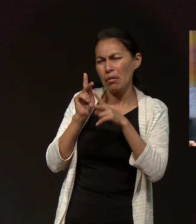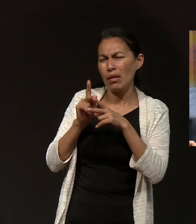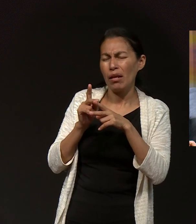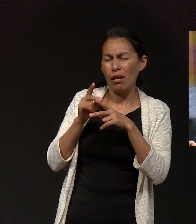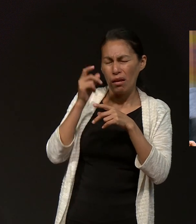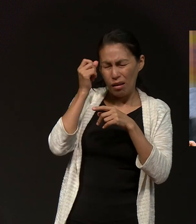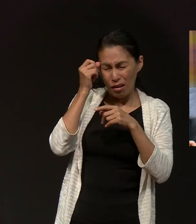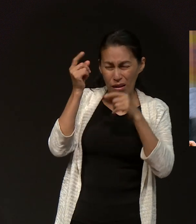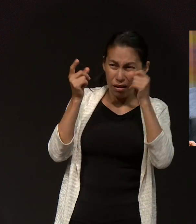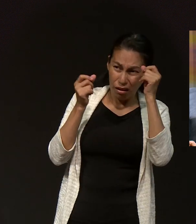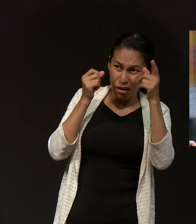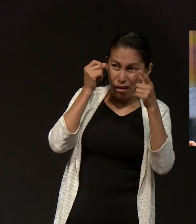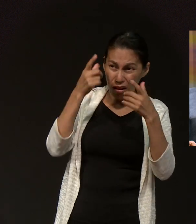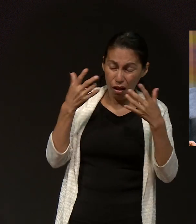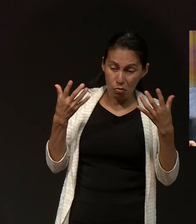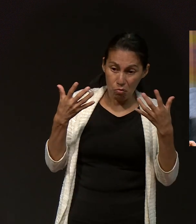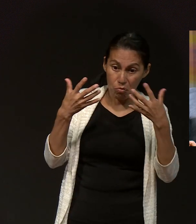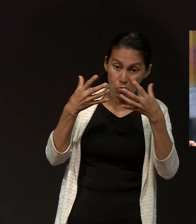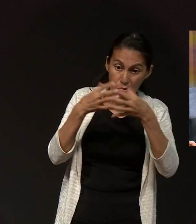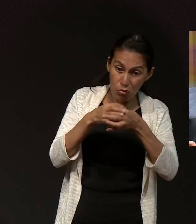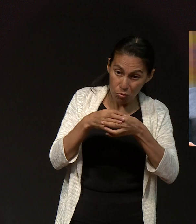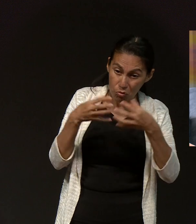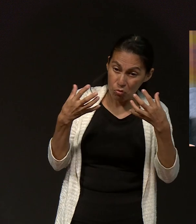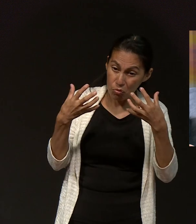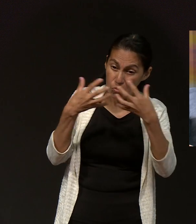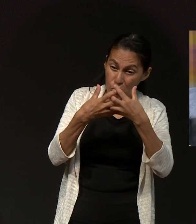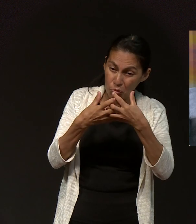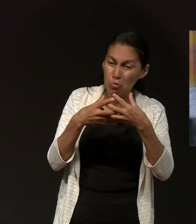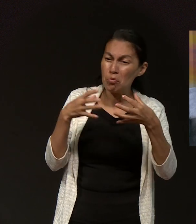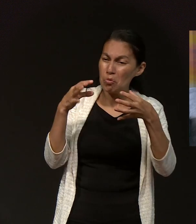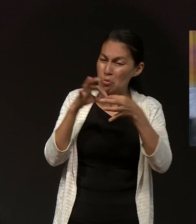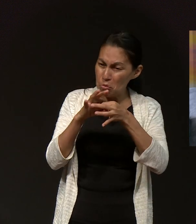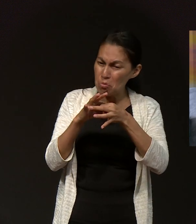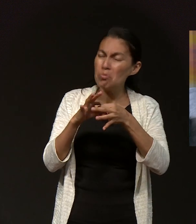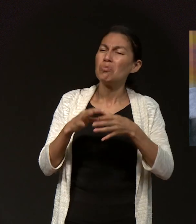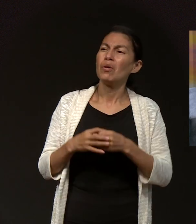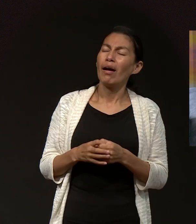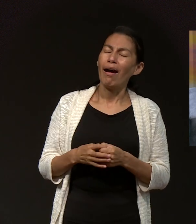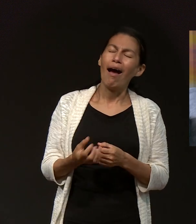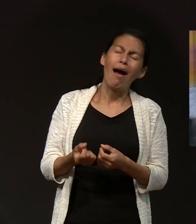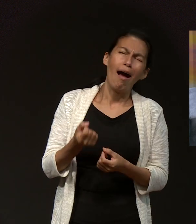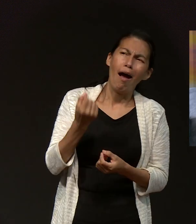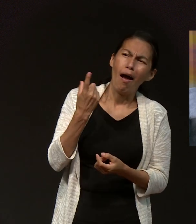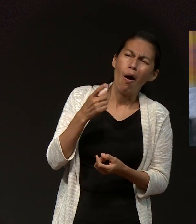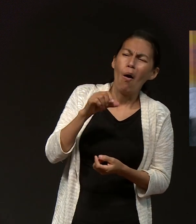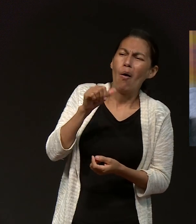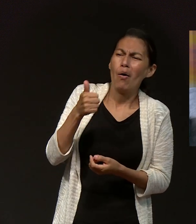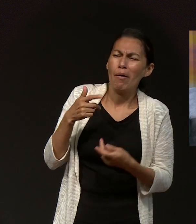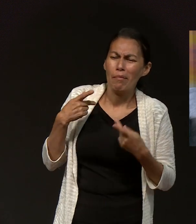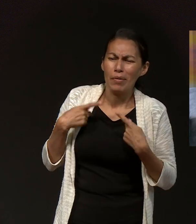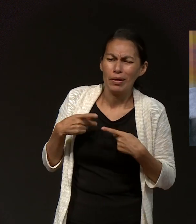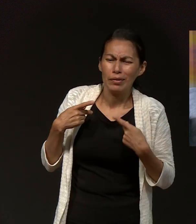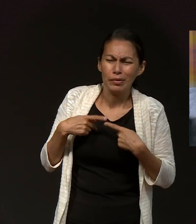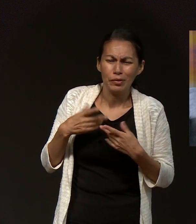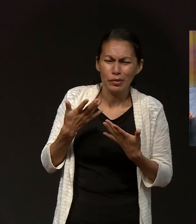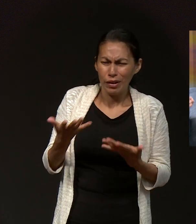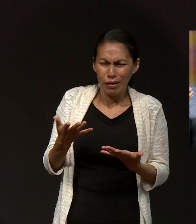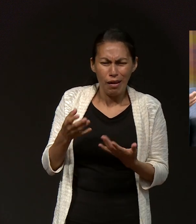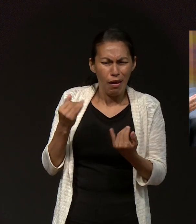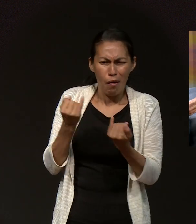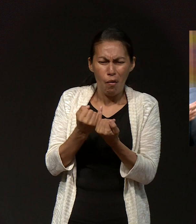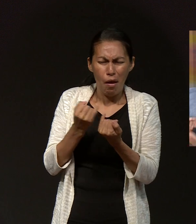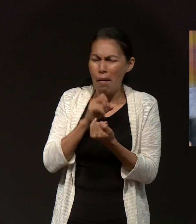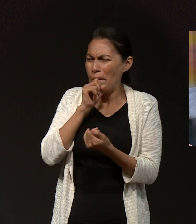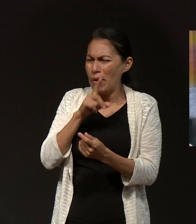así. Platicamos y coincidimos en tantas cosas, Pastor, que fue a mí, para mí fue así como, dije, ay, alguien más. Ya